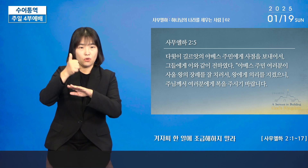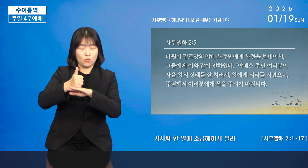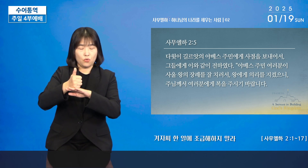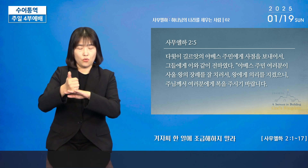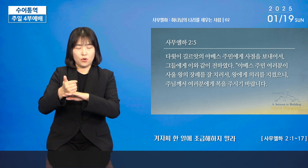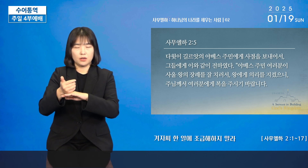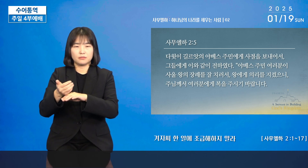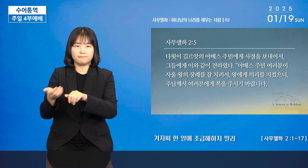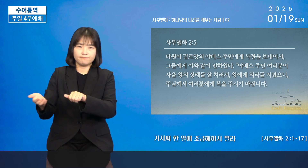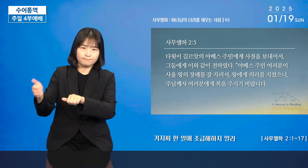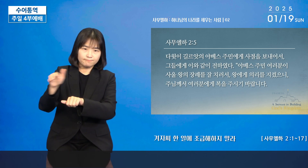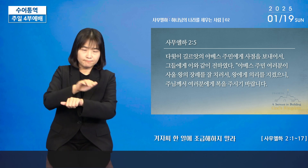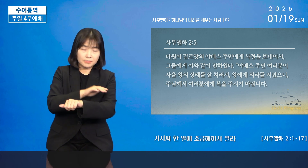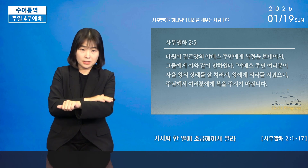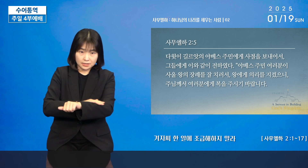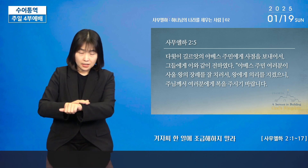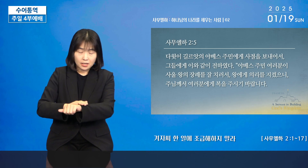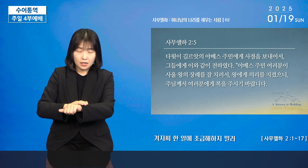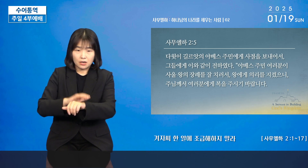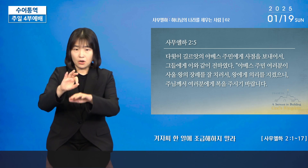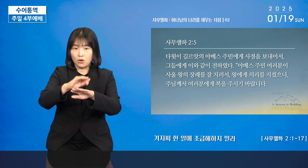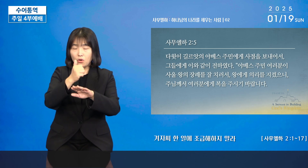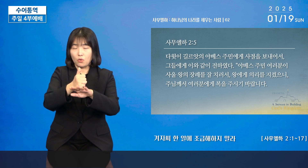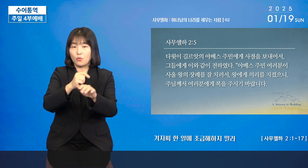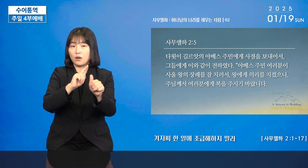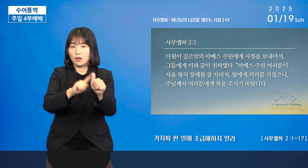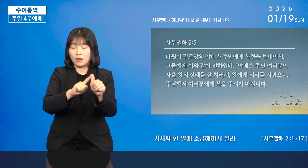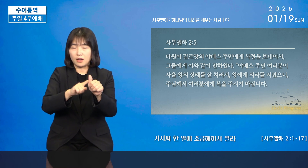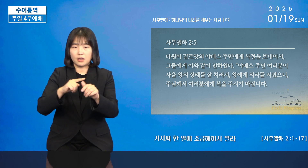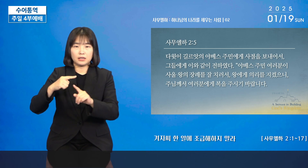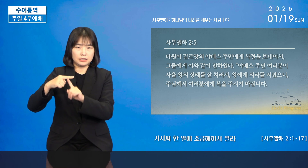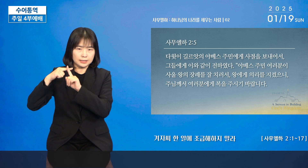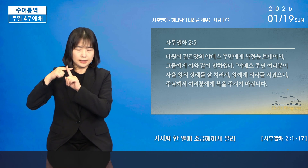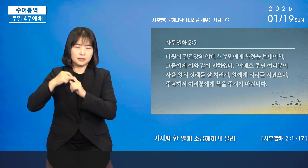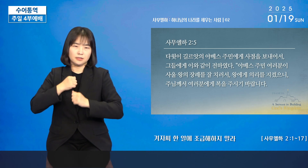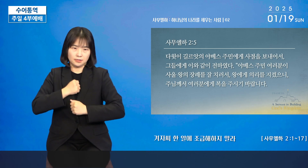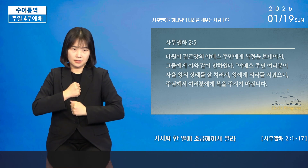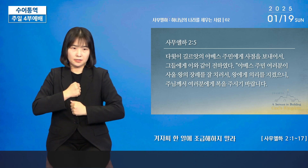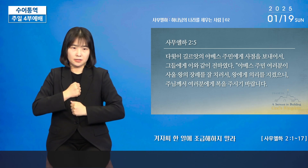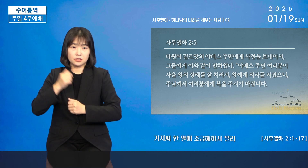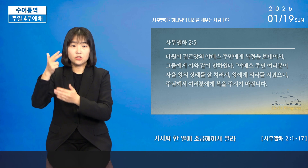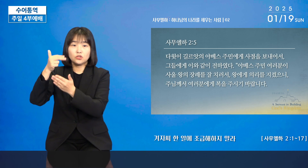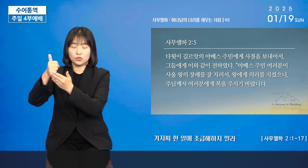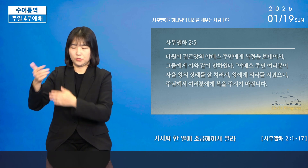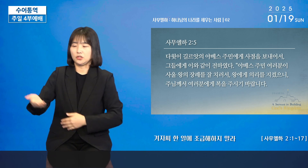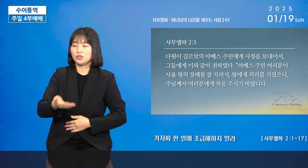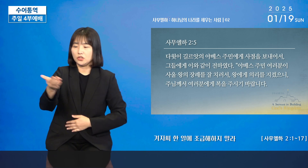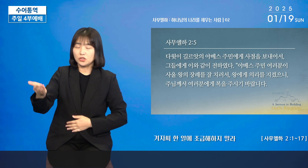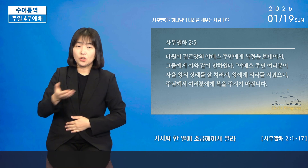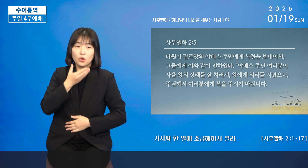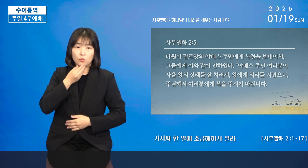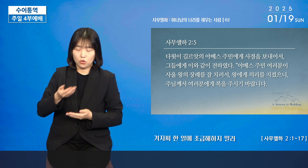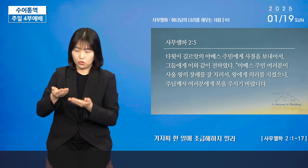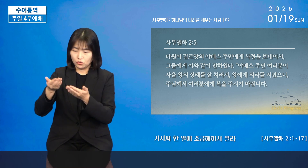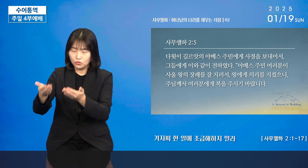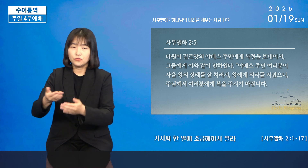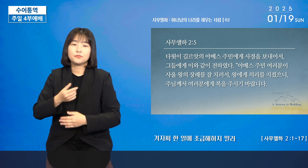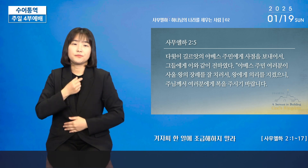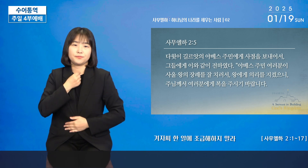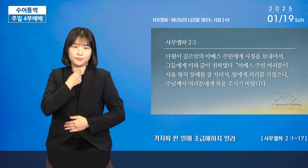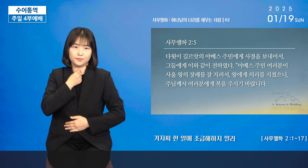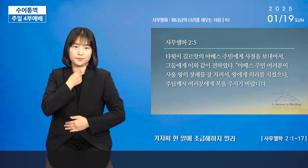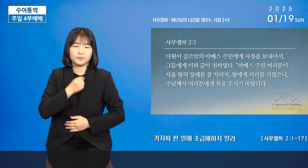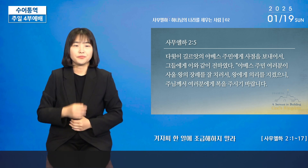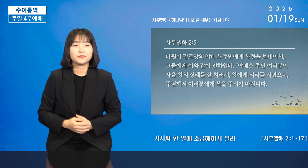여러분이 사울 왕의 장례를 잘 치러서 왕에게 의리를 지켰으니 주님께서 여러분에게